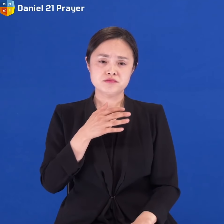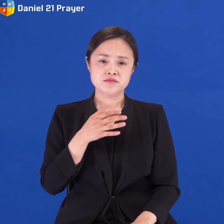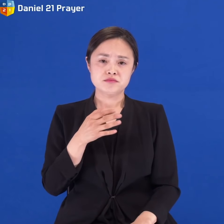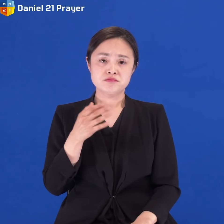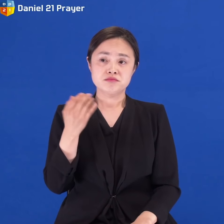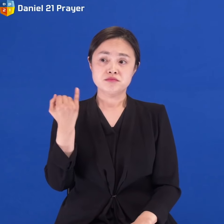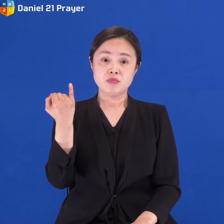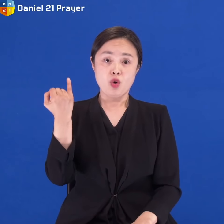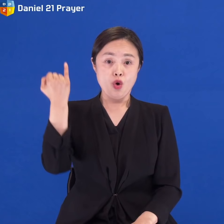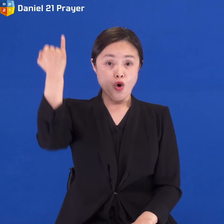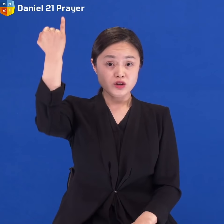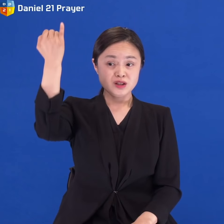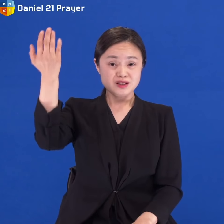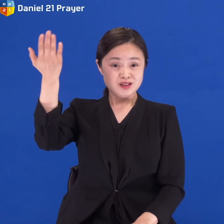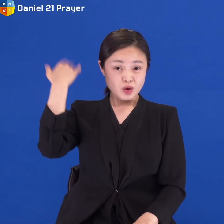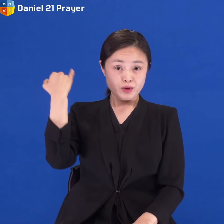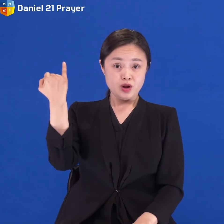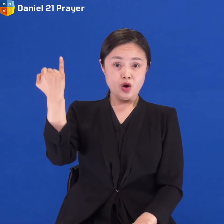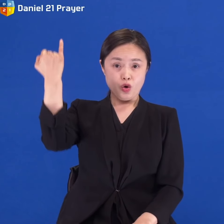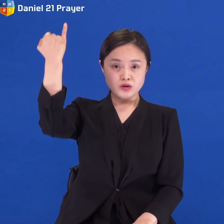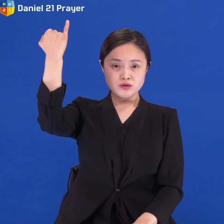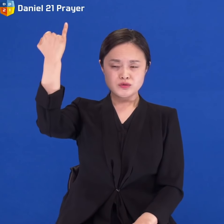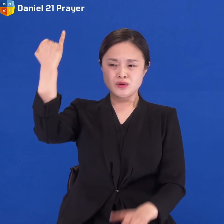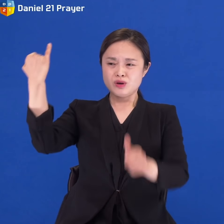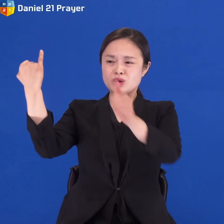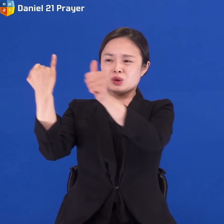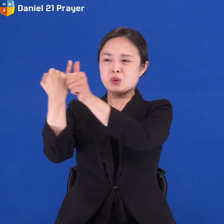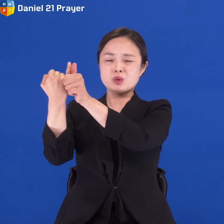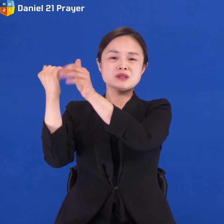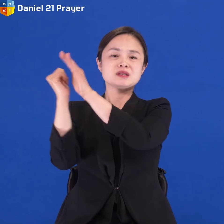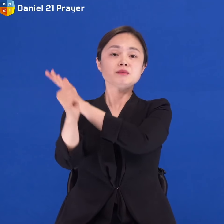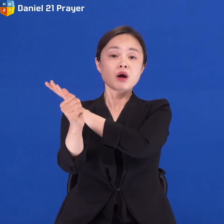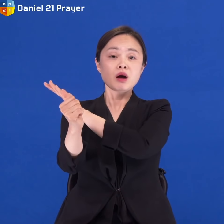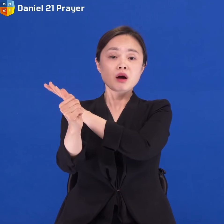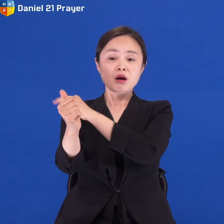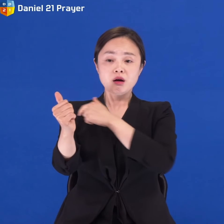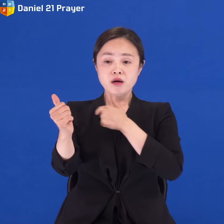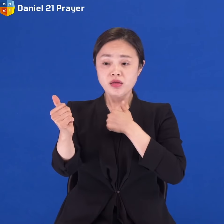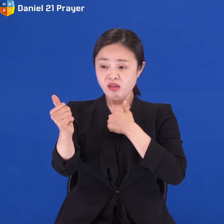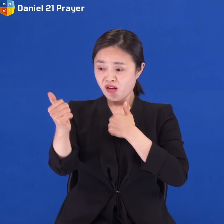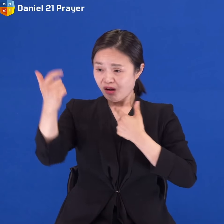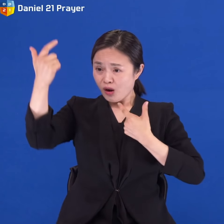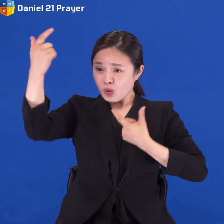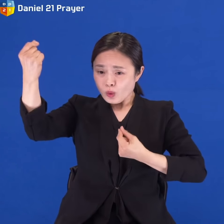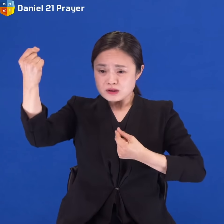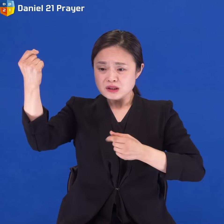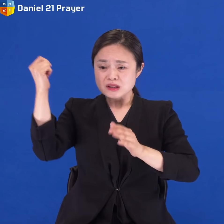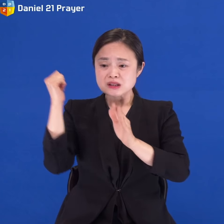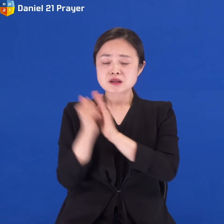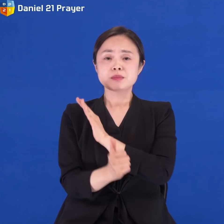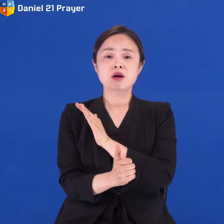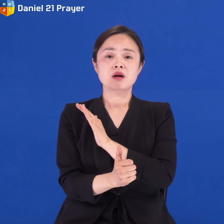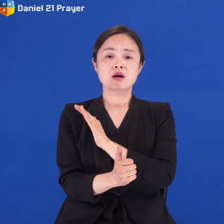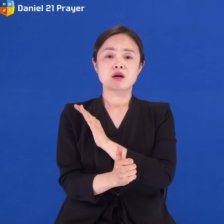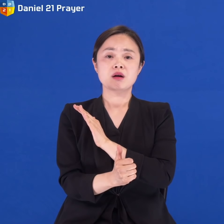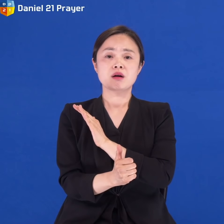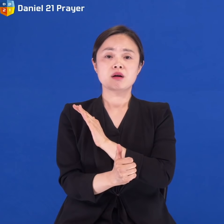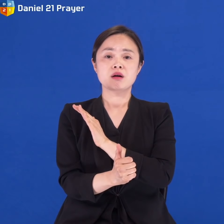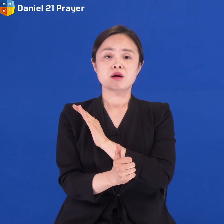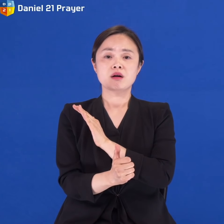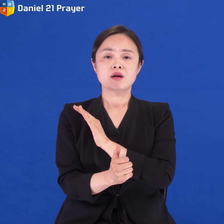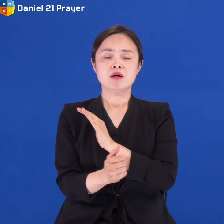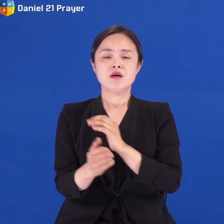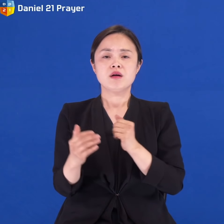만석군의 집에 결혼도 못 시켰는데 나도 이렇게 실패를 했으니 엄마가 원하는